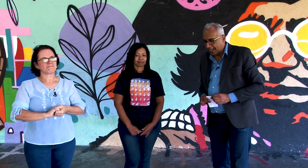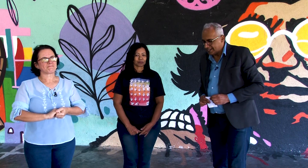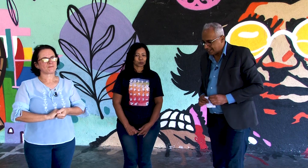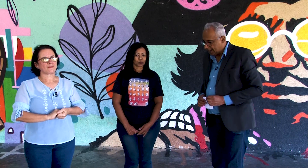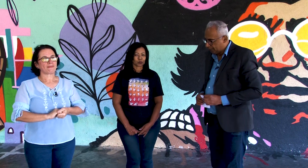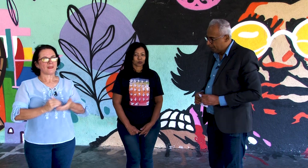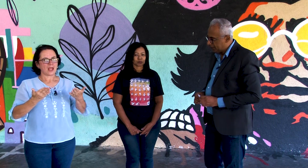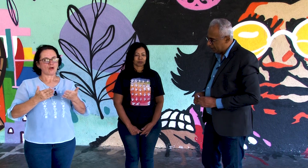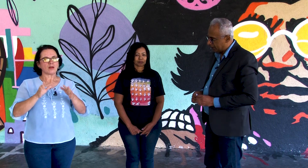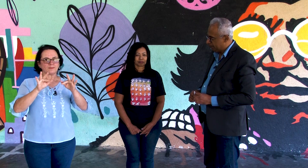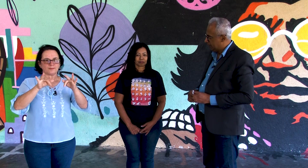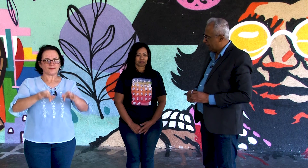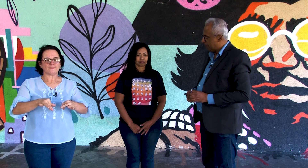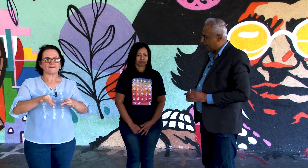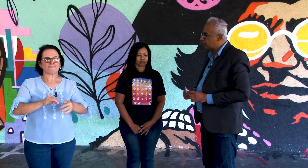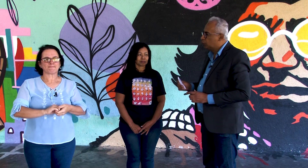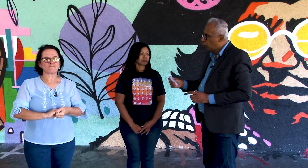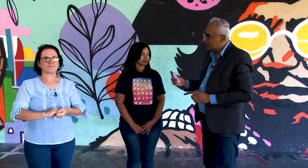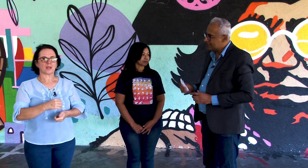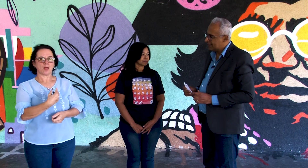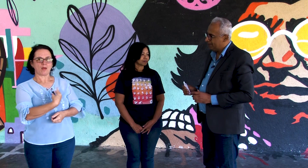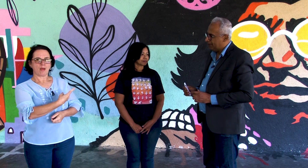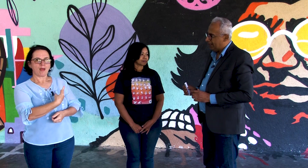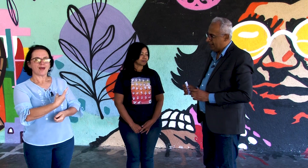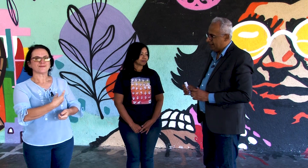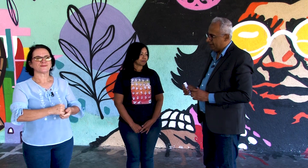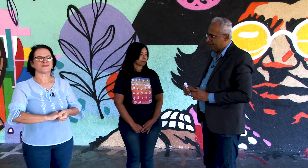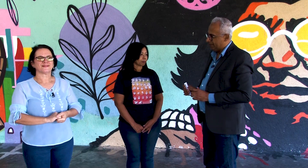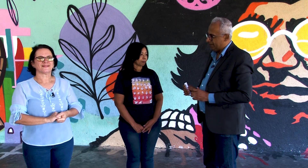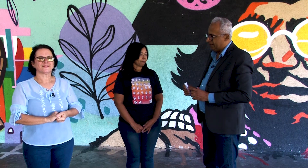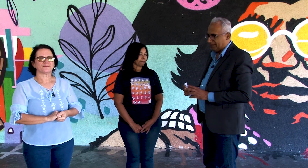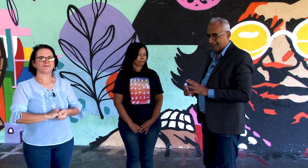para finalizar eu vou pedir para as duas